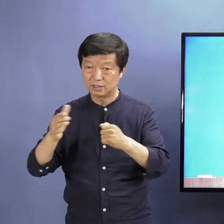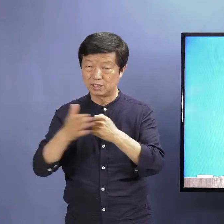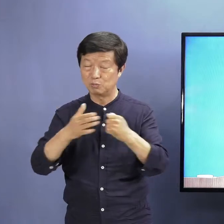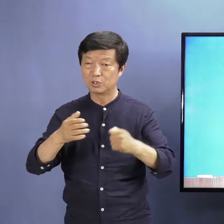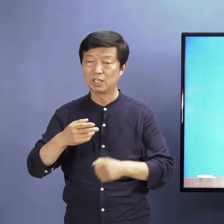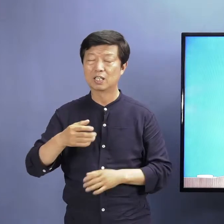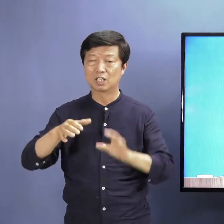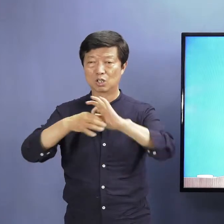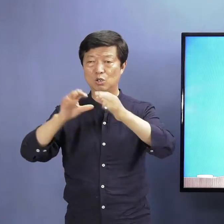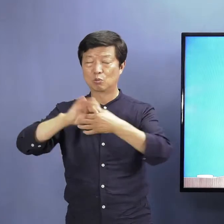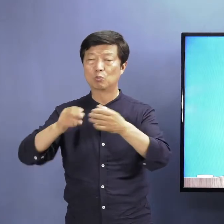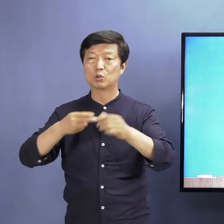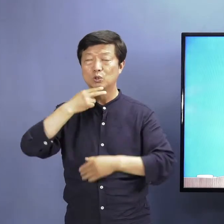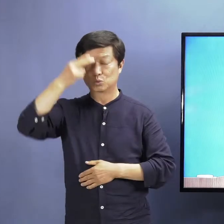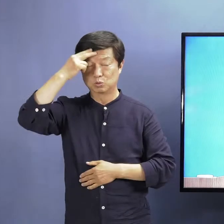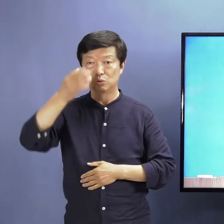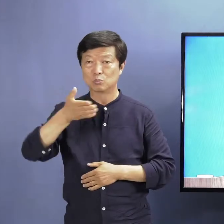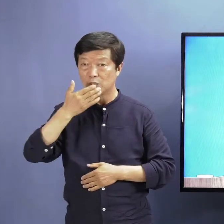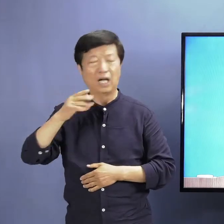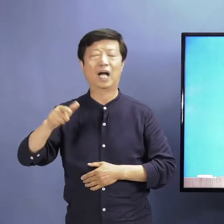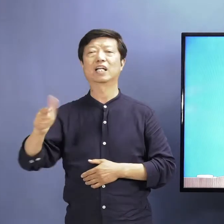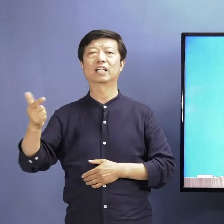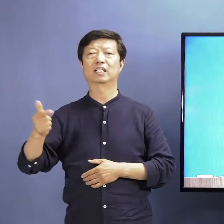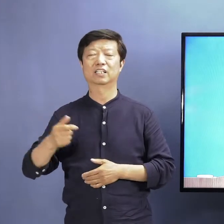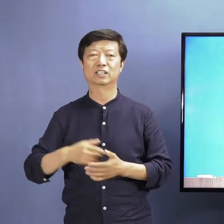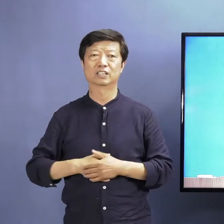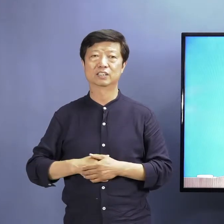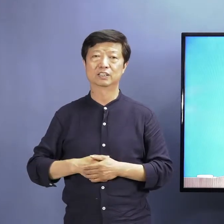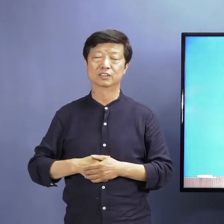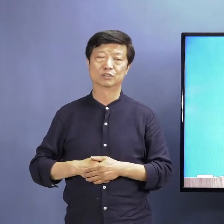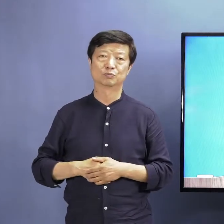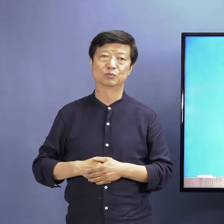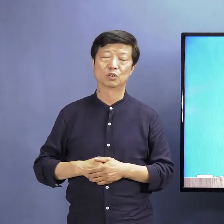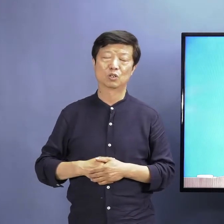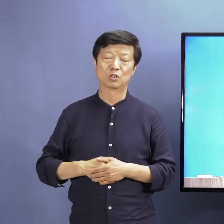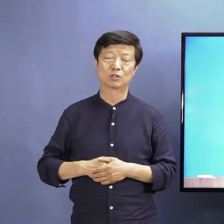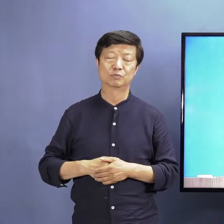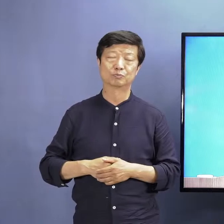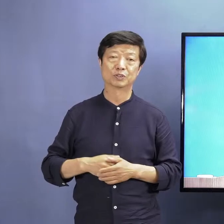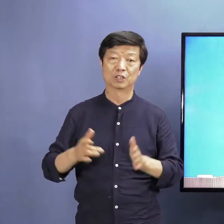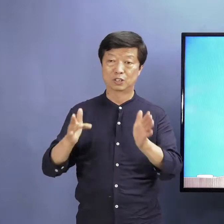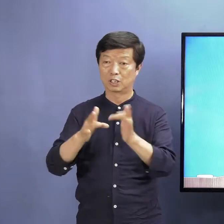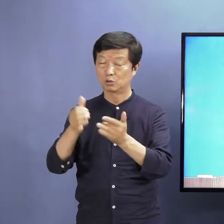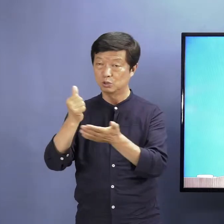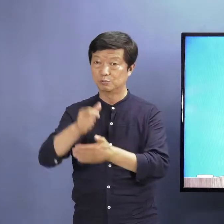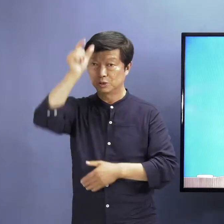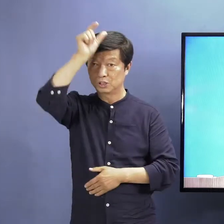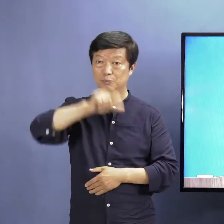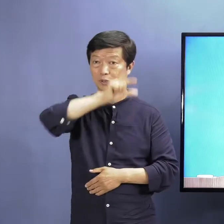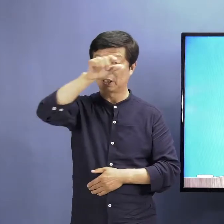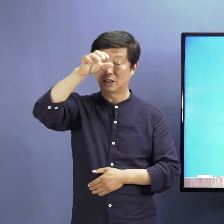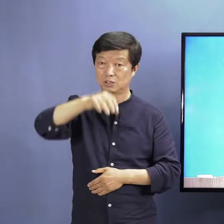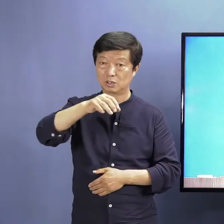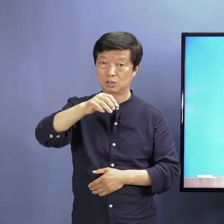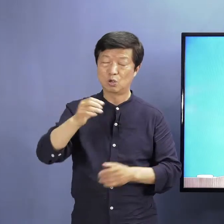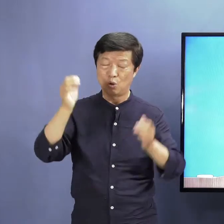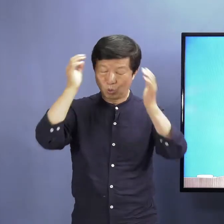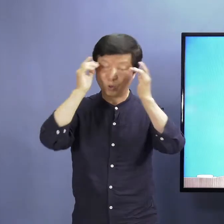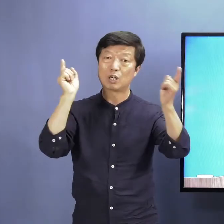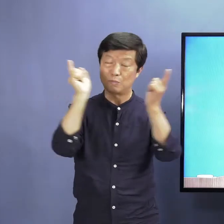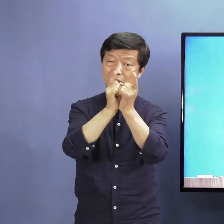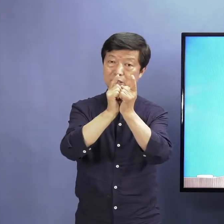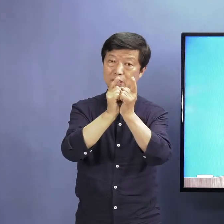그래서 예수님이 이기신 겁니다. 그래서 십자가에서 이기신 거예요. 고난이 있었어요. 고난을 겪었어요. 그러나 예수님은 이기신 거예요. 왜?